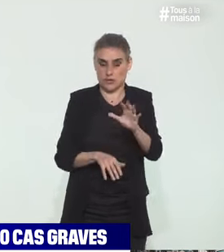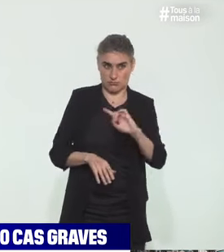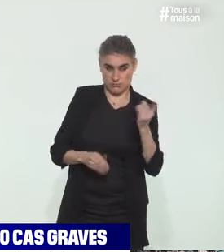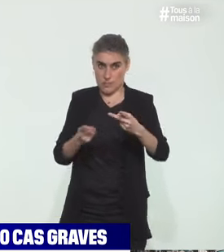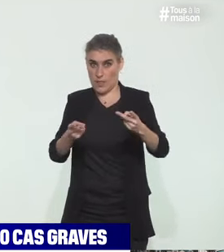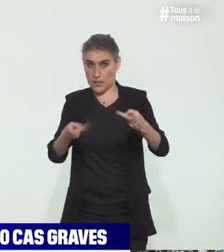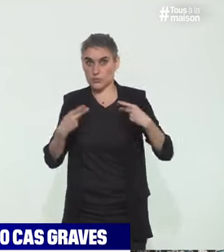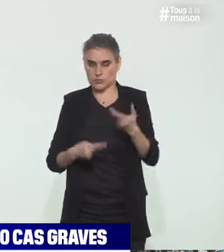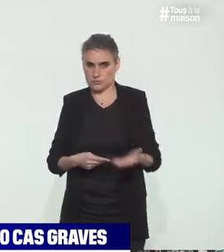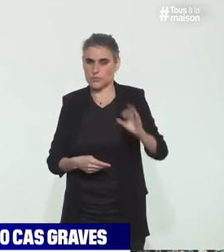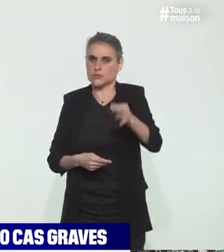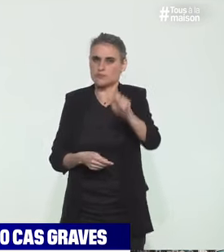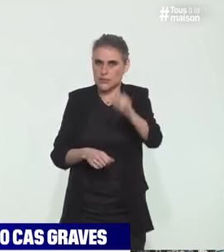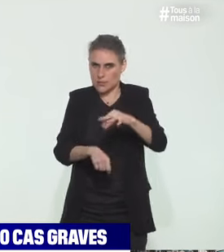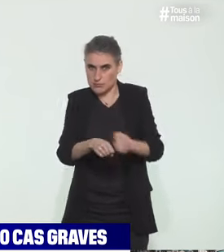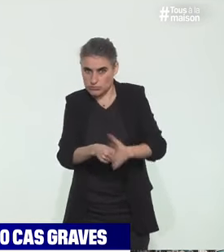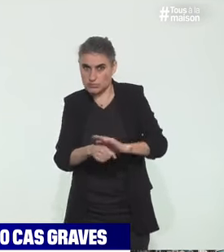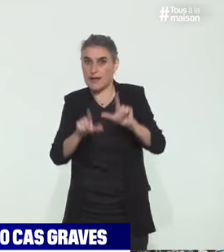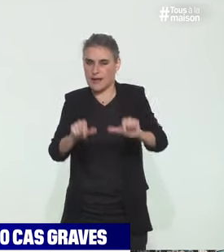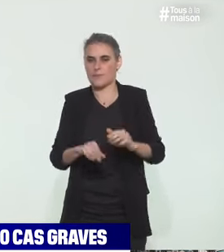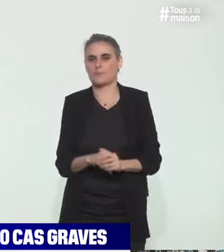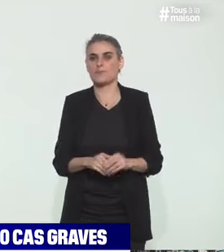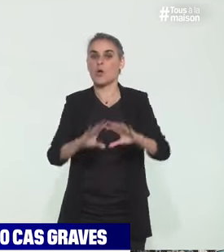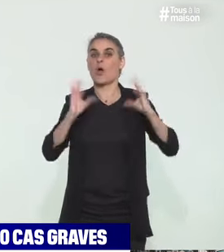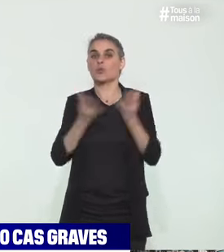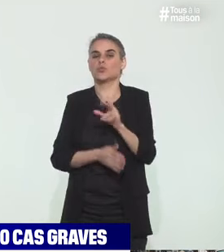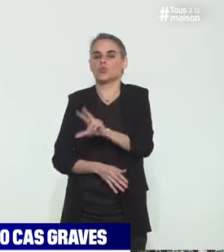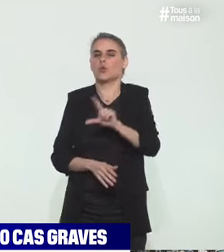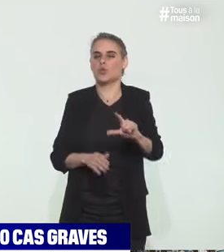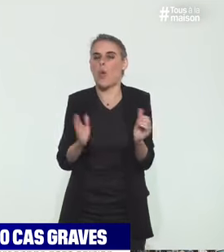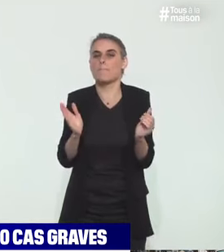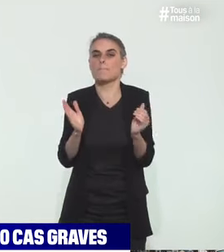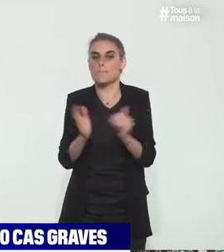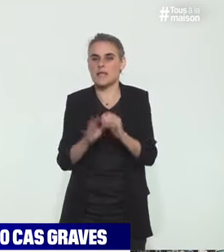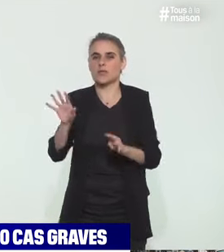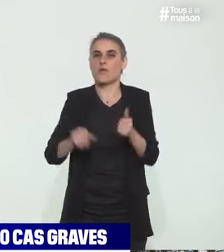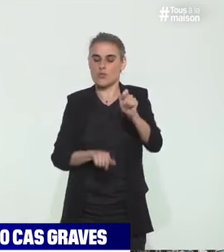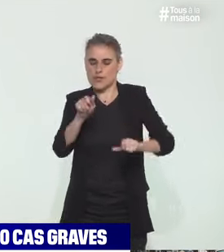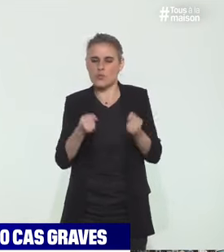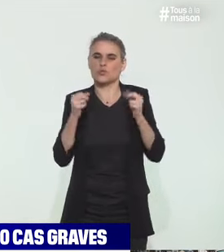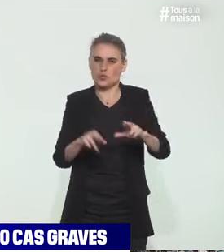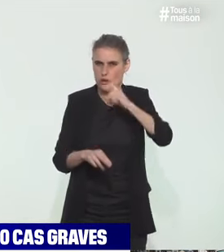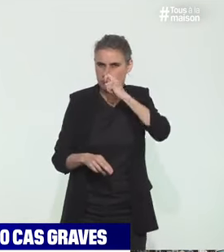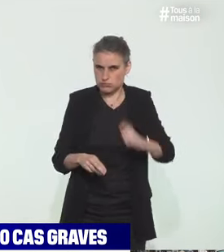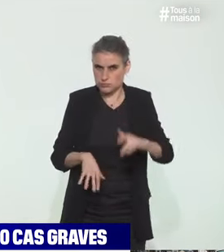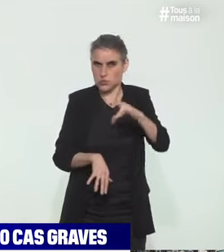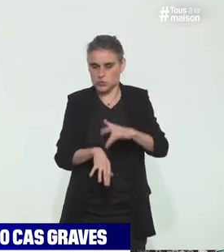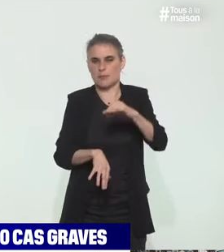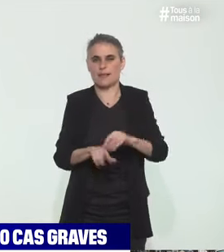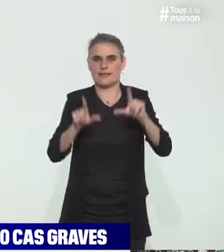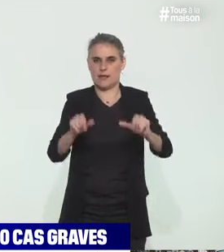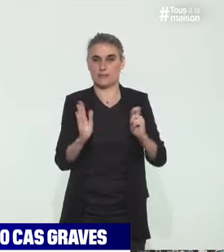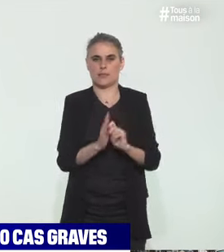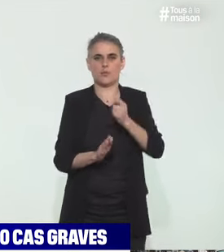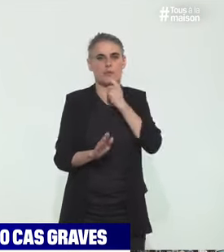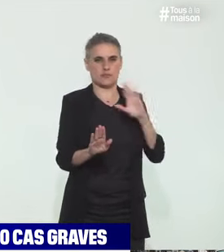à Santé publique France. Les signalements font remonter 32 791 cas confirmés par test PCR depuis